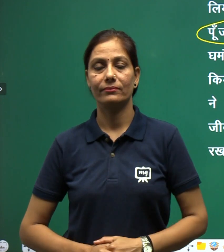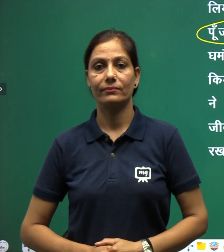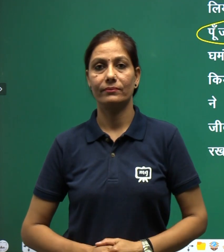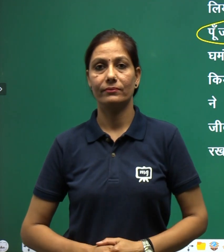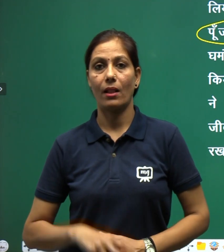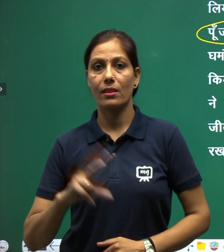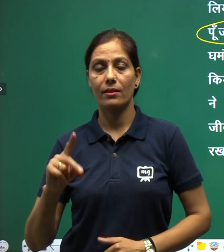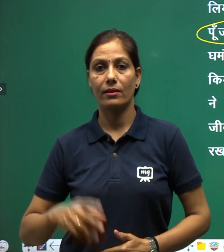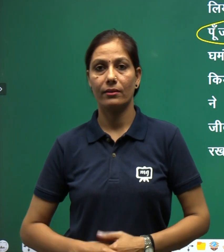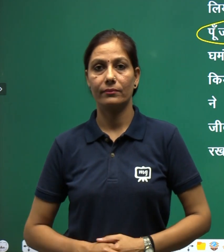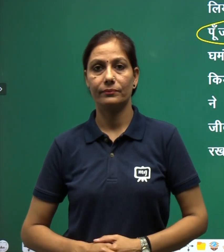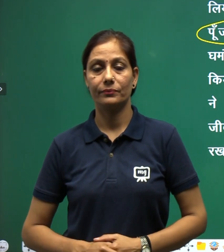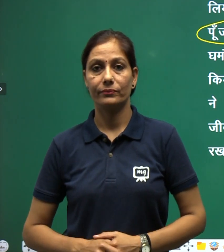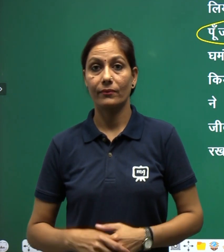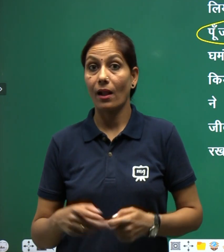तथा